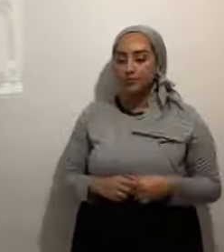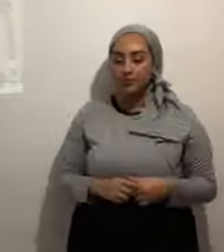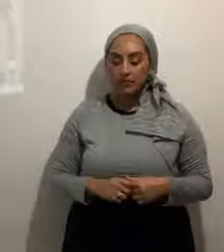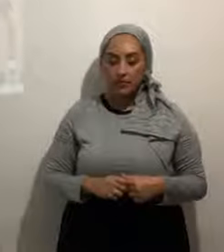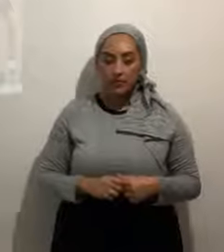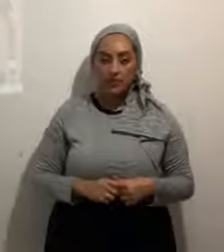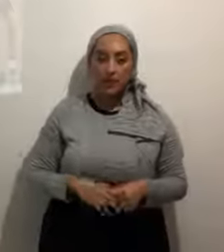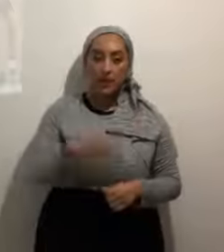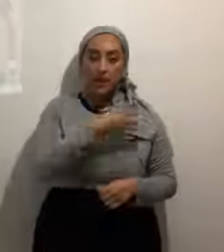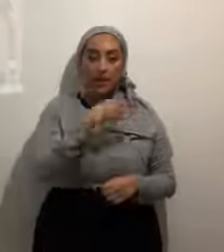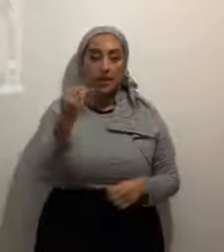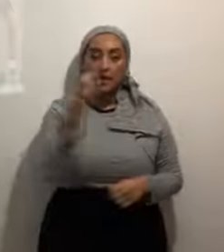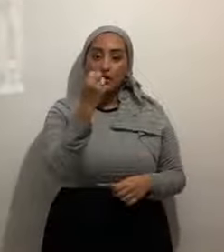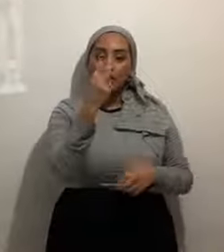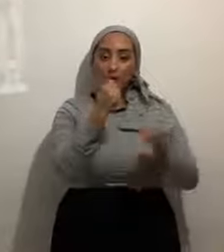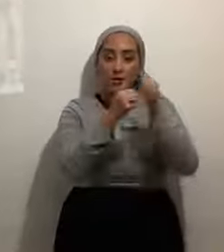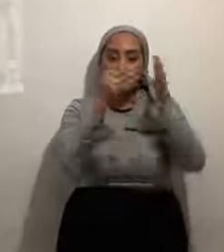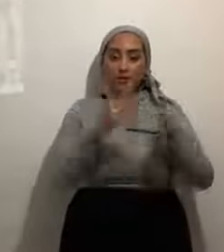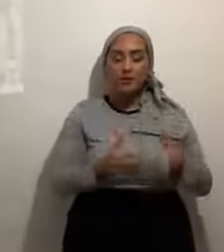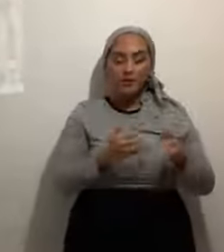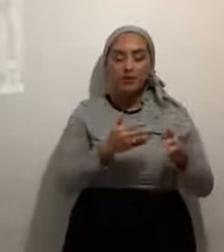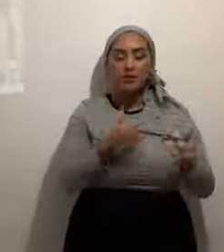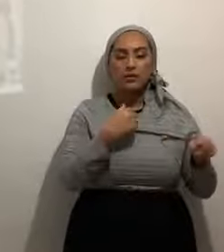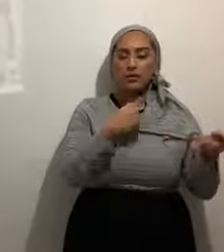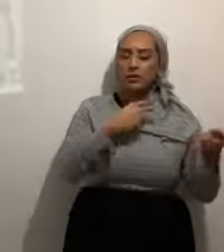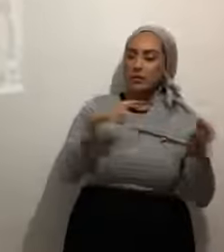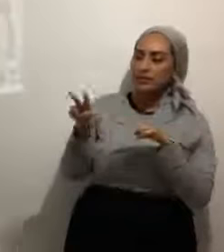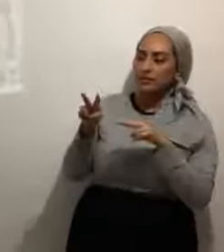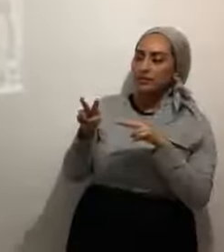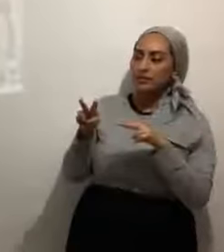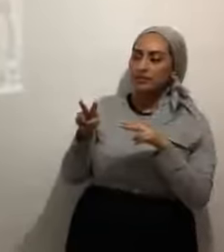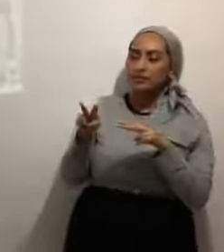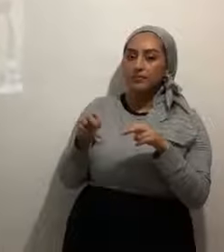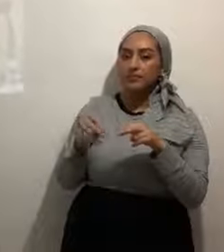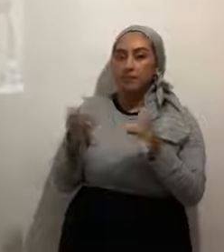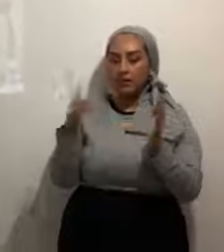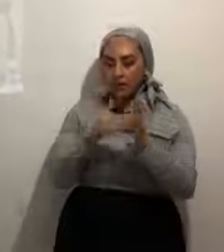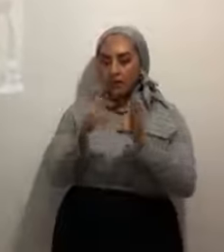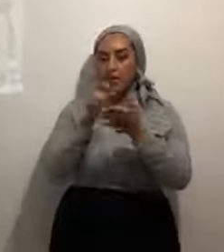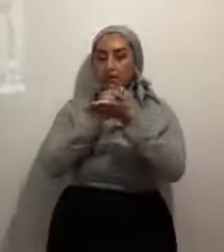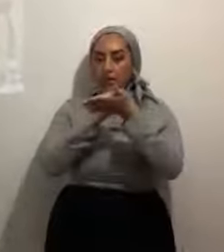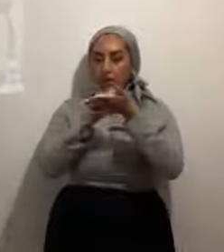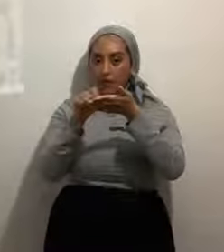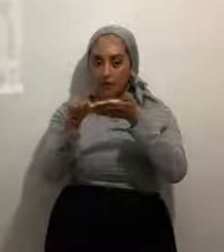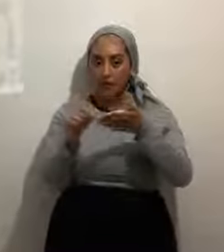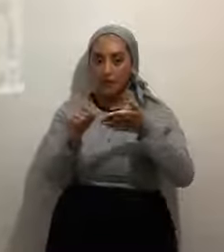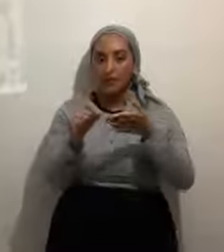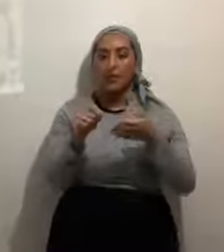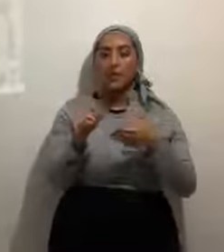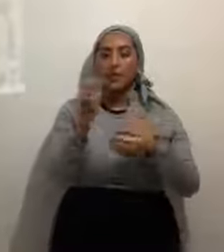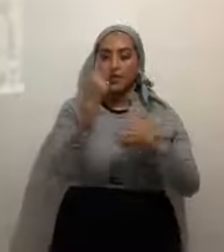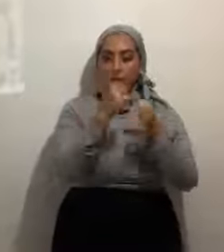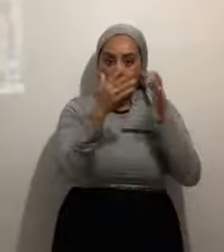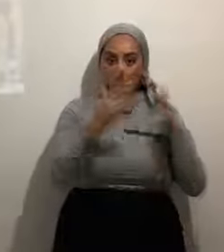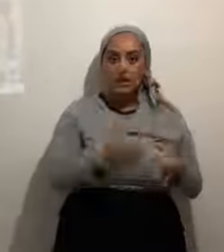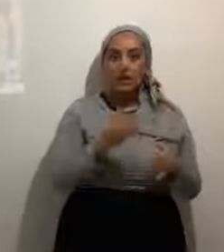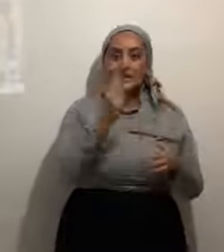Y los discípulos viéndole andar sobre el mar, podemos volver a subrayar, viéndole andar sobre